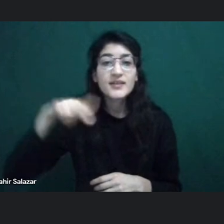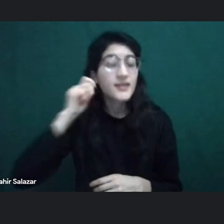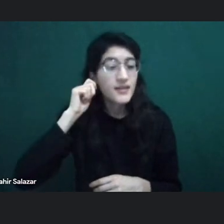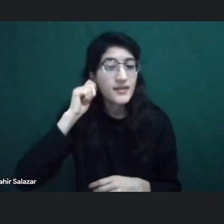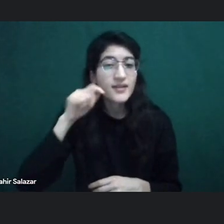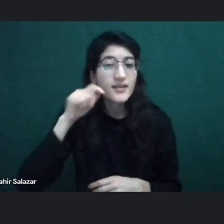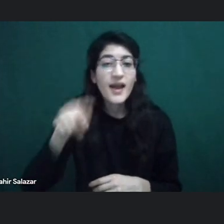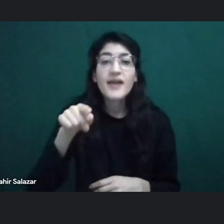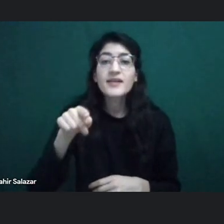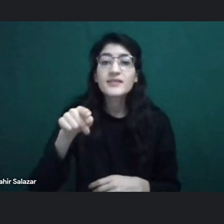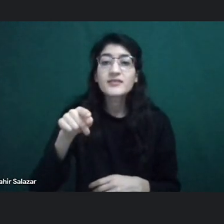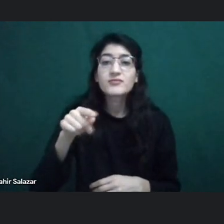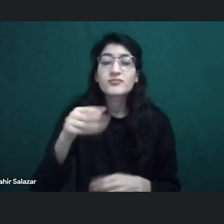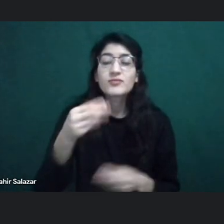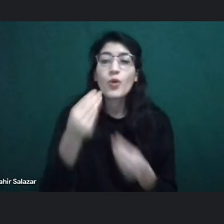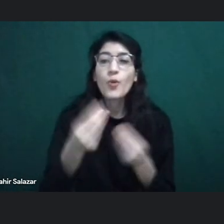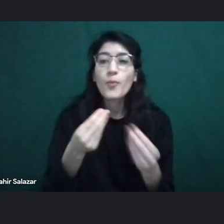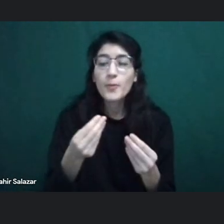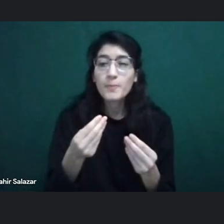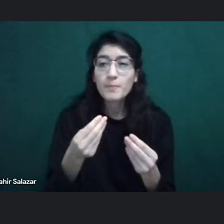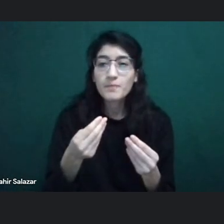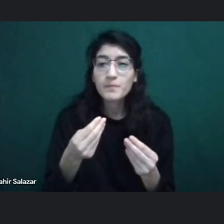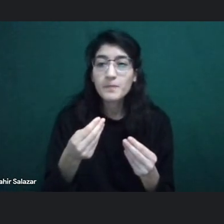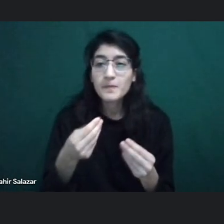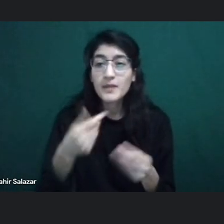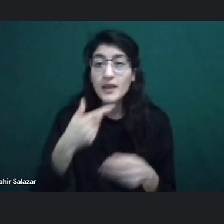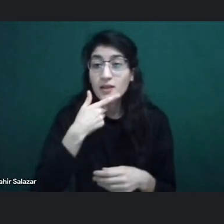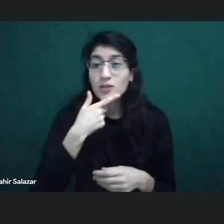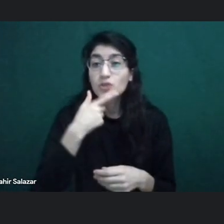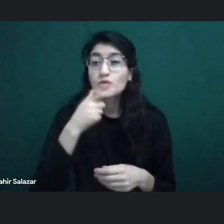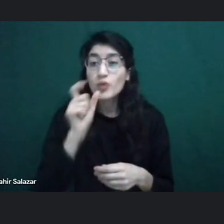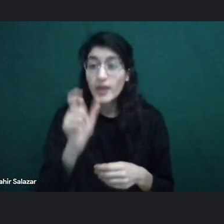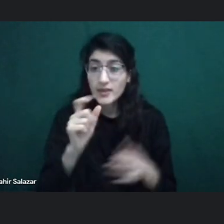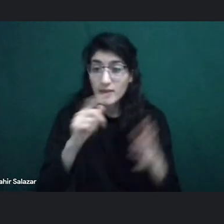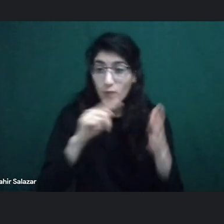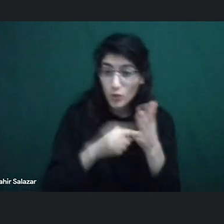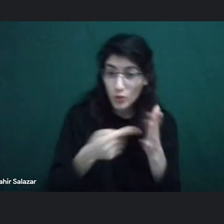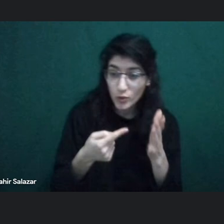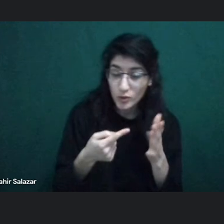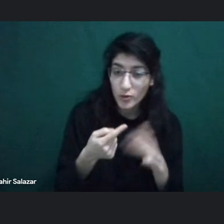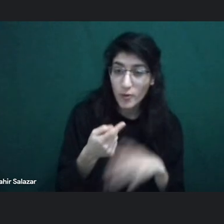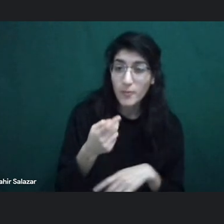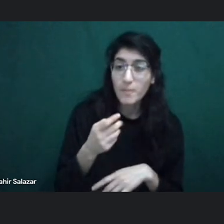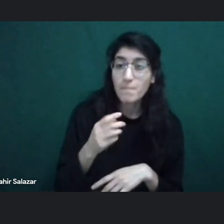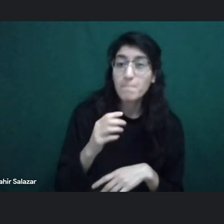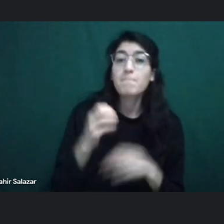También como sustantivo núcleo. Bien. ¿Y cuál es el premodificador ahí?